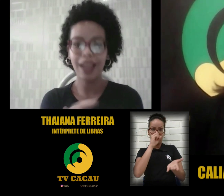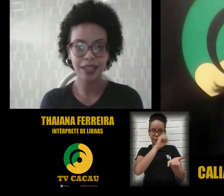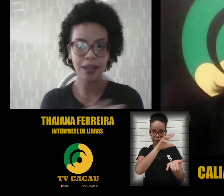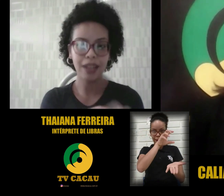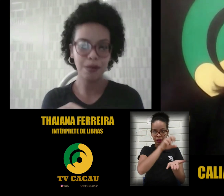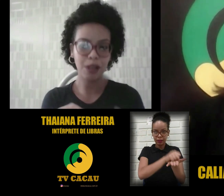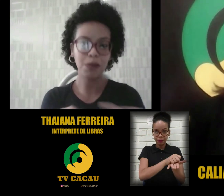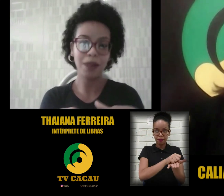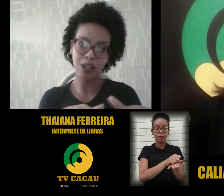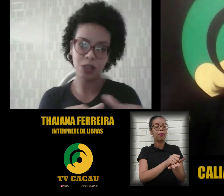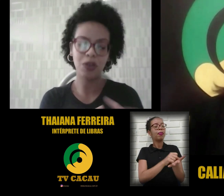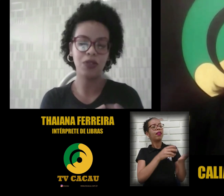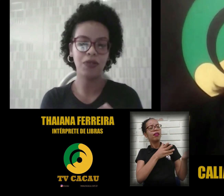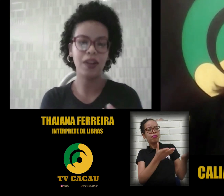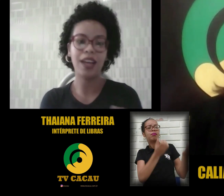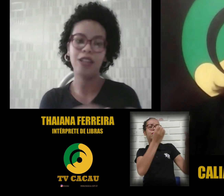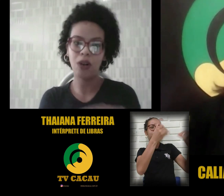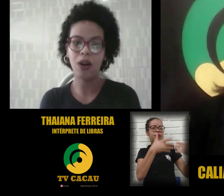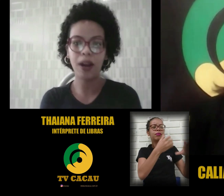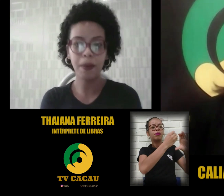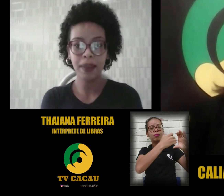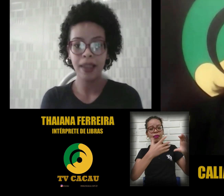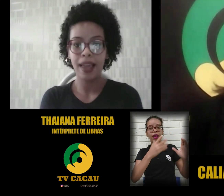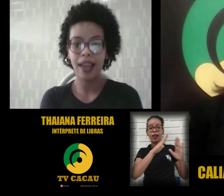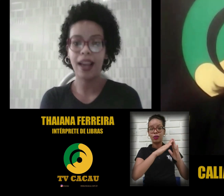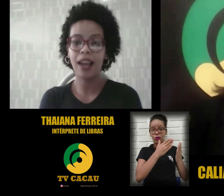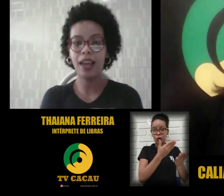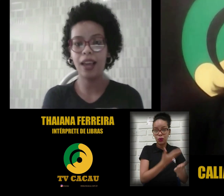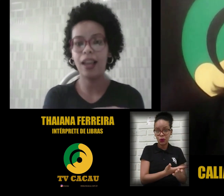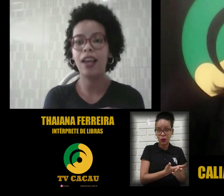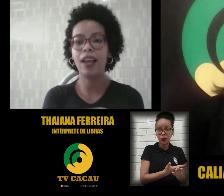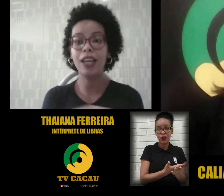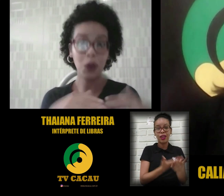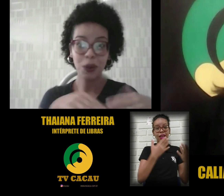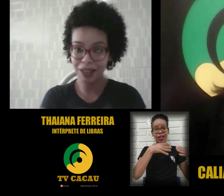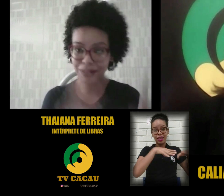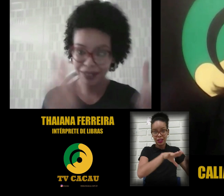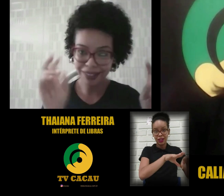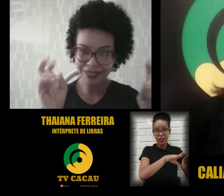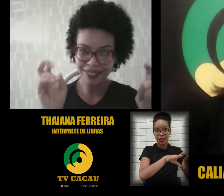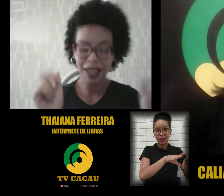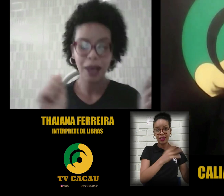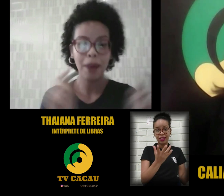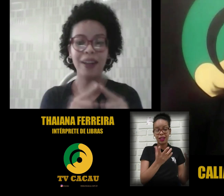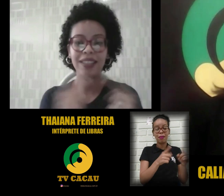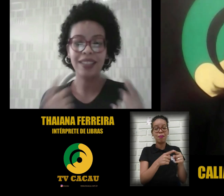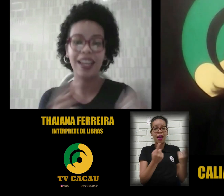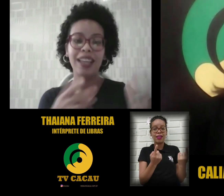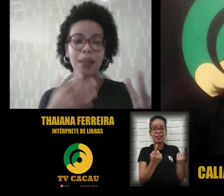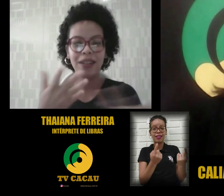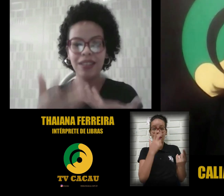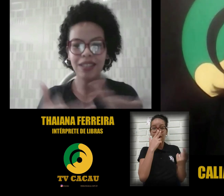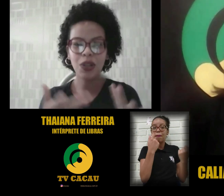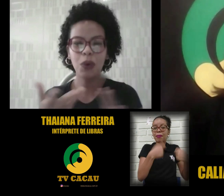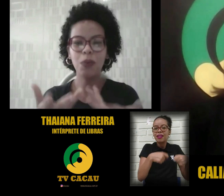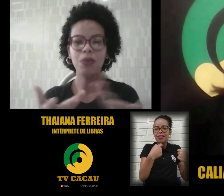esse mesmo mecanismo que eu te falei. A escola, ela é inclusiva, mas assim, ainda precisa de algumas